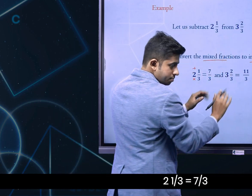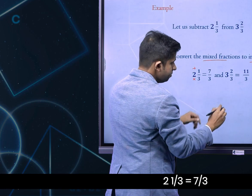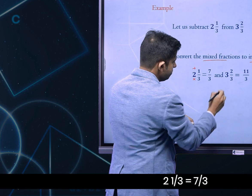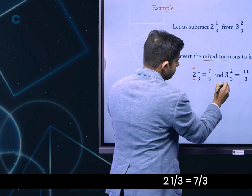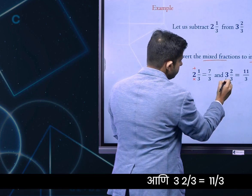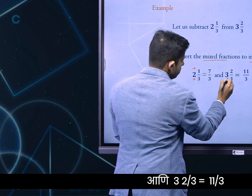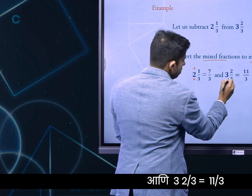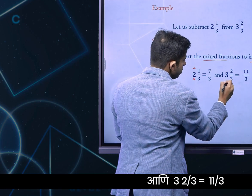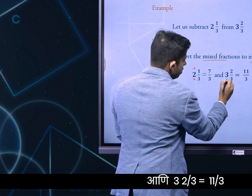आणि